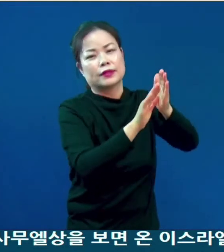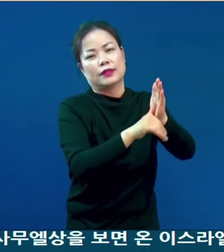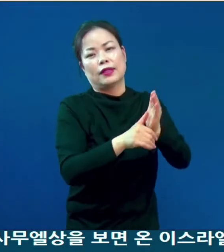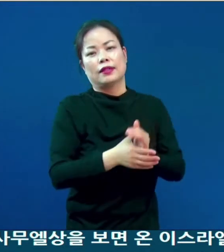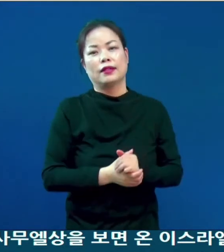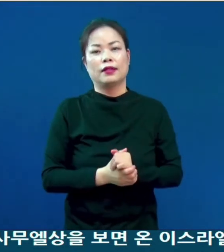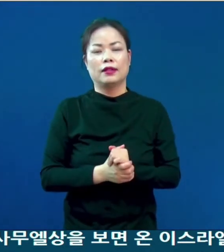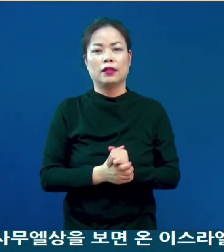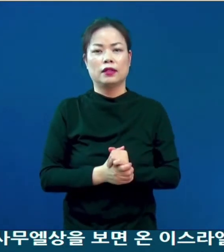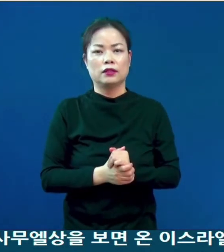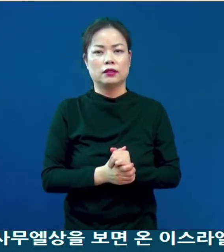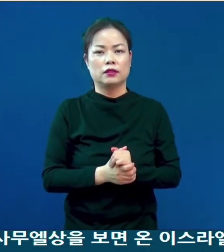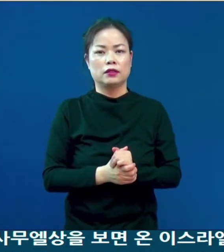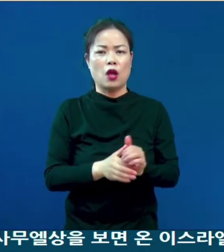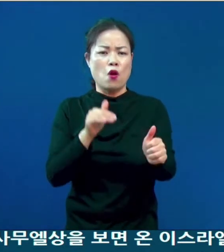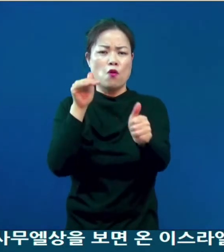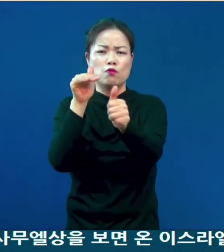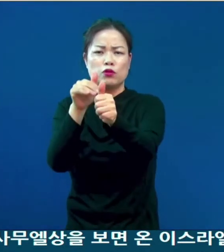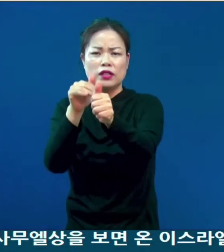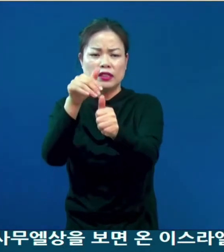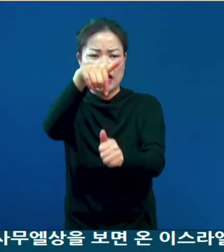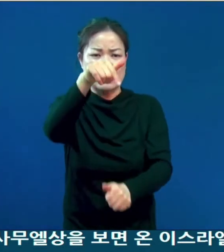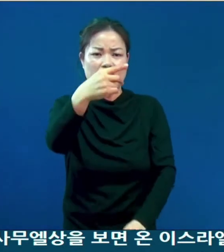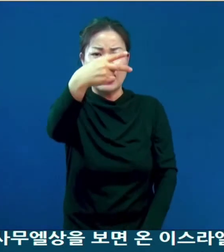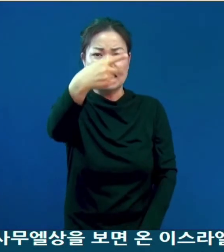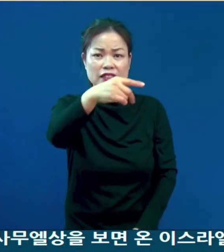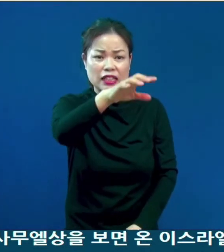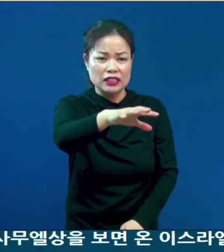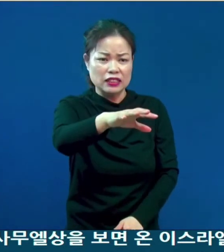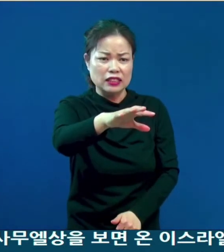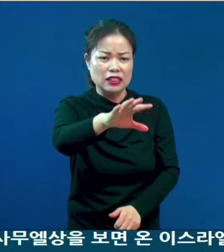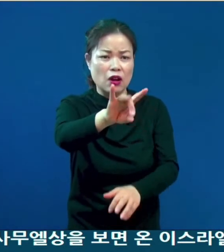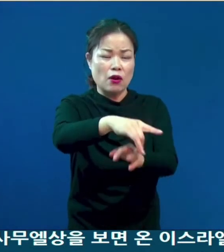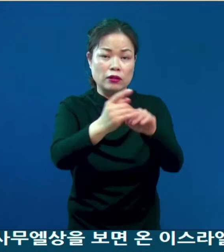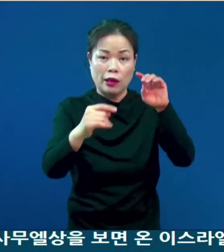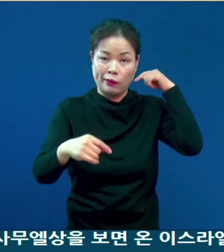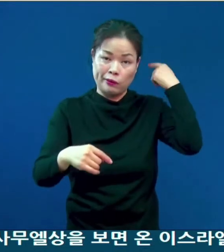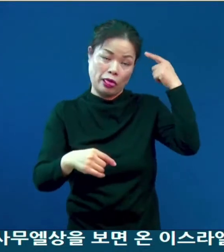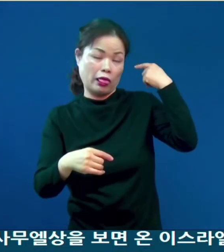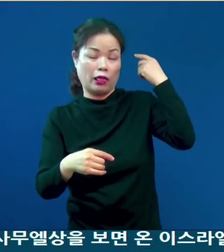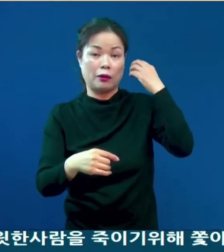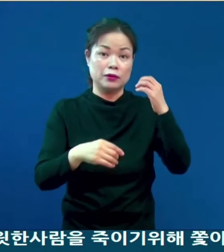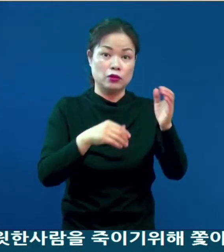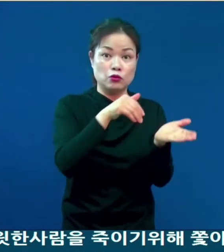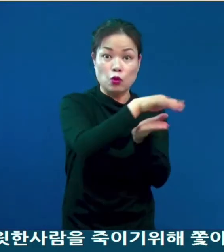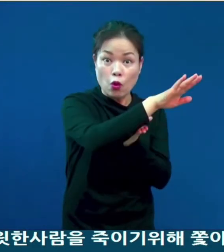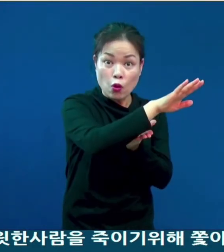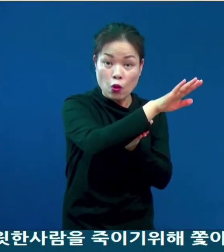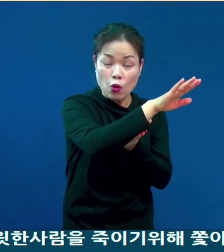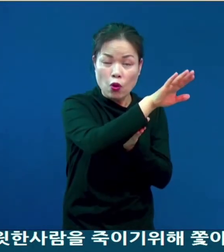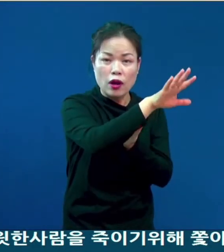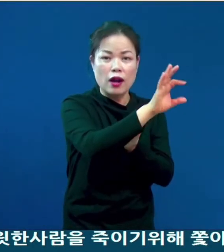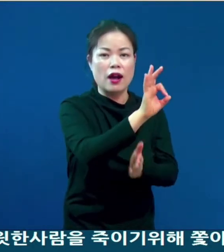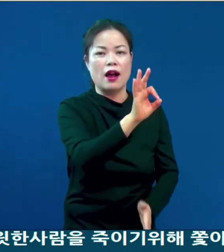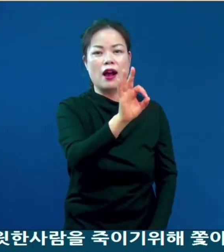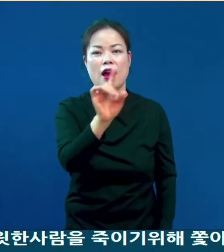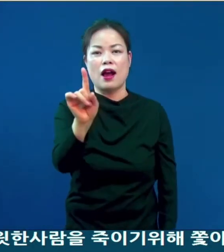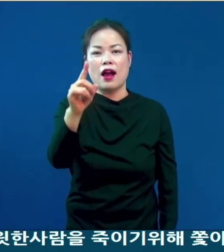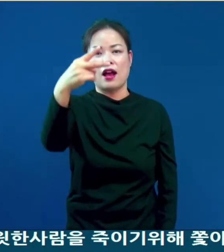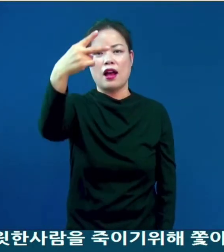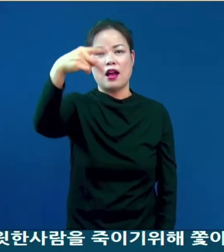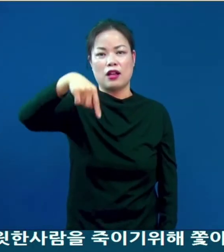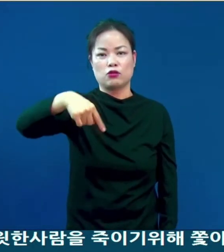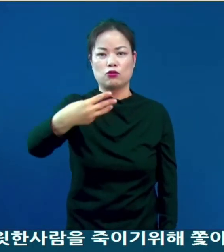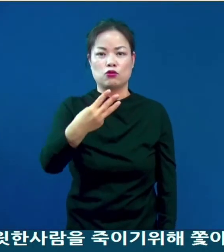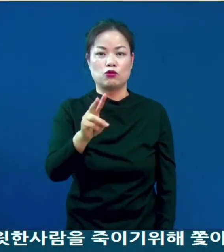것은 블레셋 가두로 갔다가 아기스 왕에게 미친 척하다가 쫓겨나서 들어간 곳이 바로 아둘람 굴이라고 하는